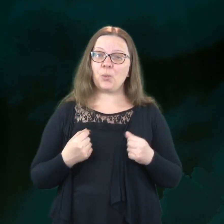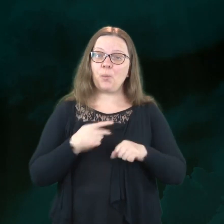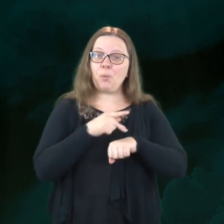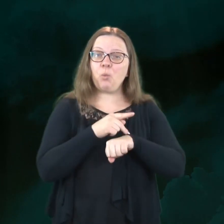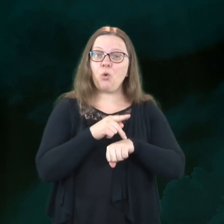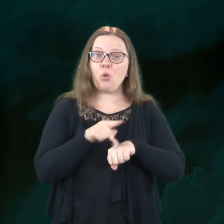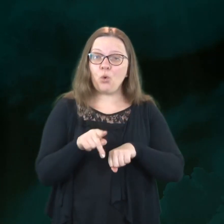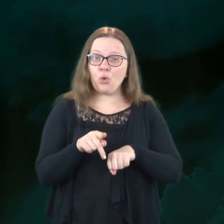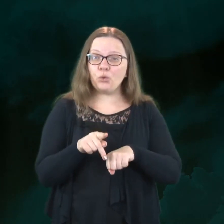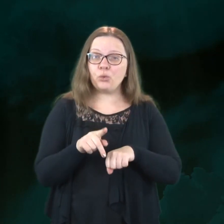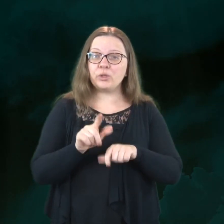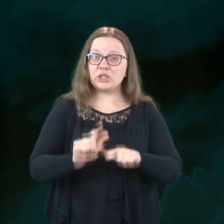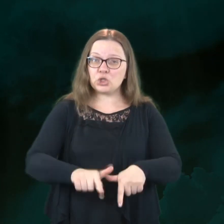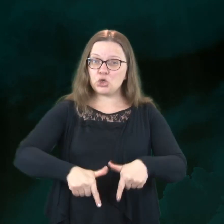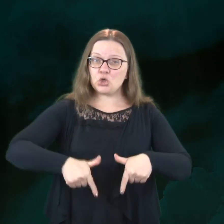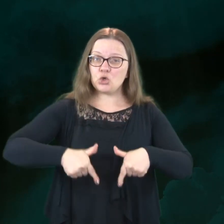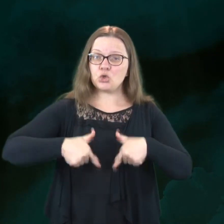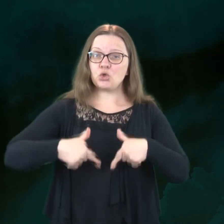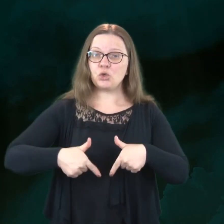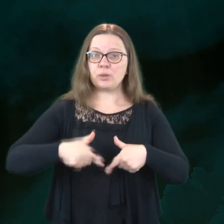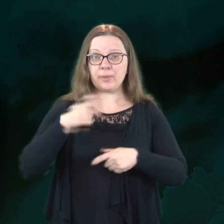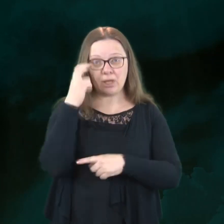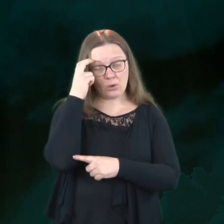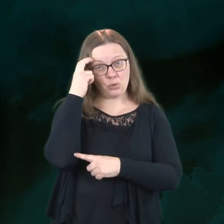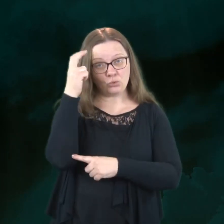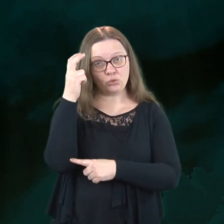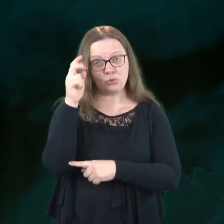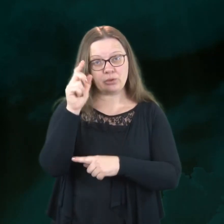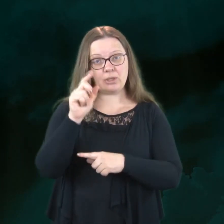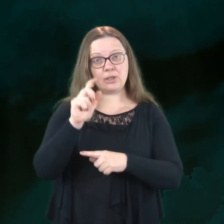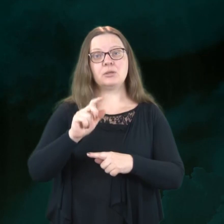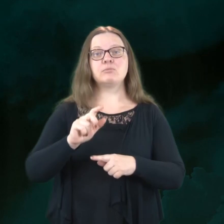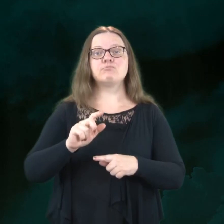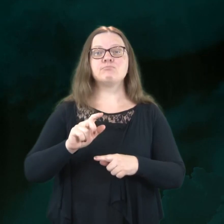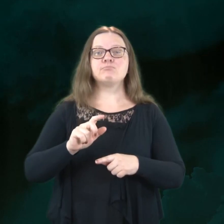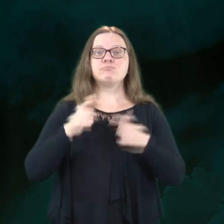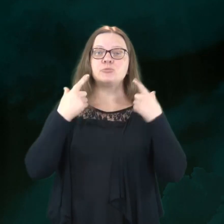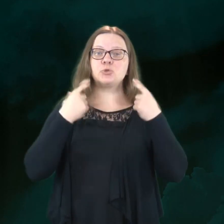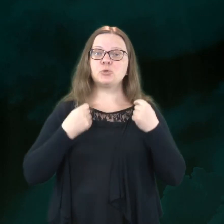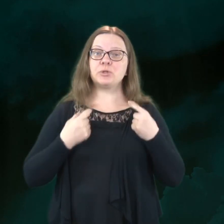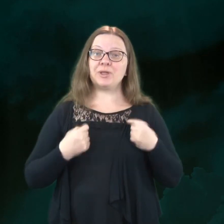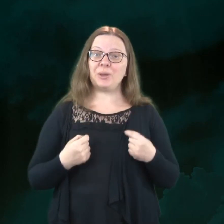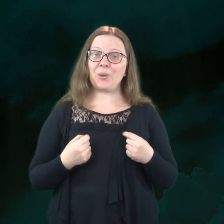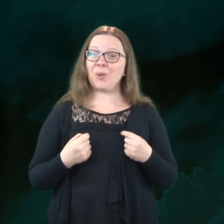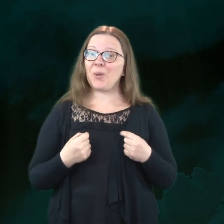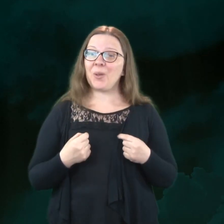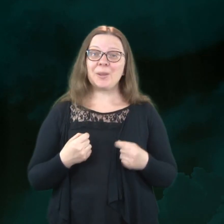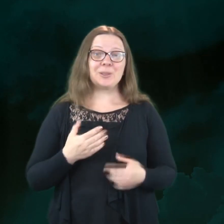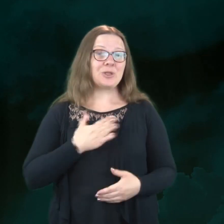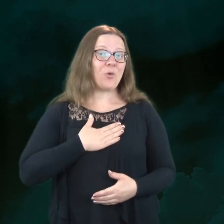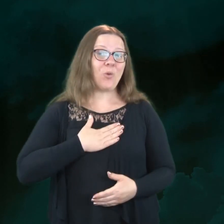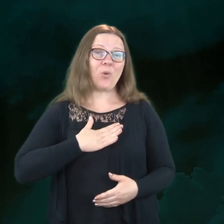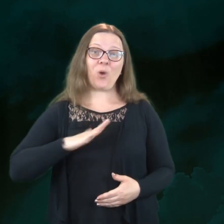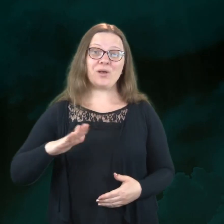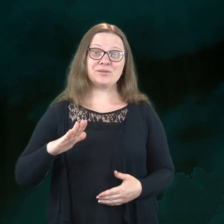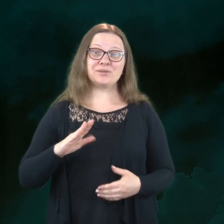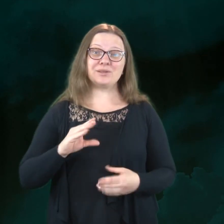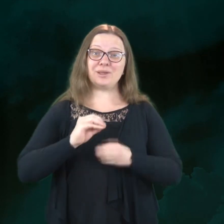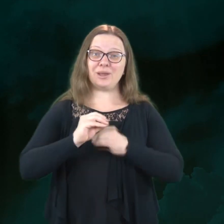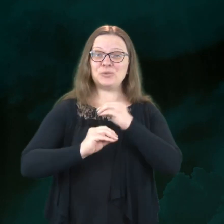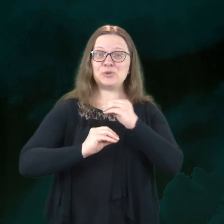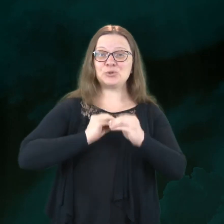né, eles detestam essa helenização, porque com a helenização houve uma tentativa também